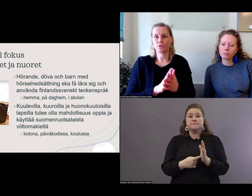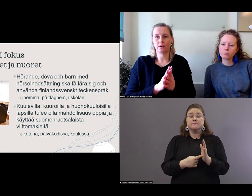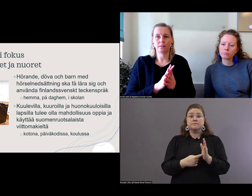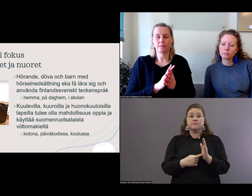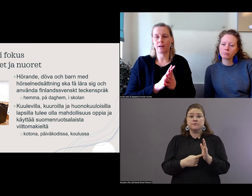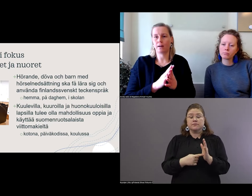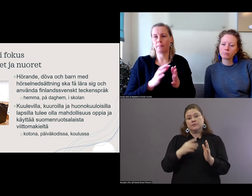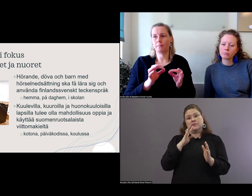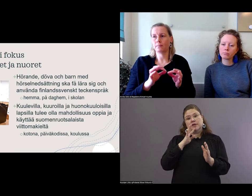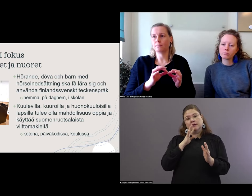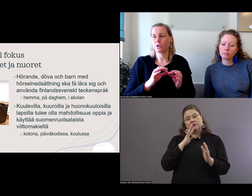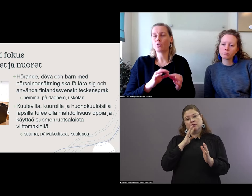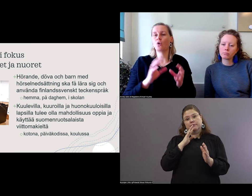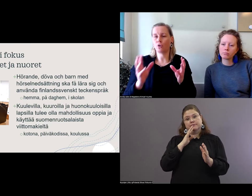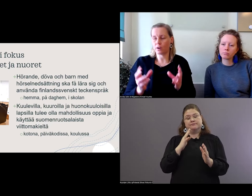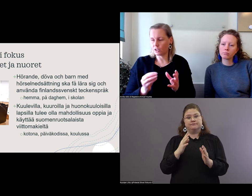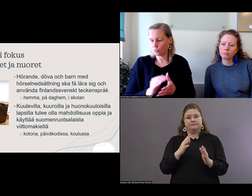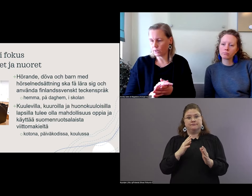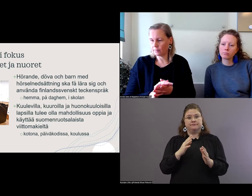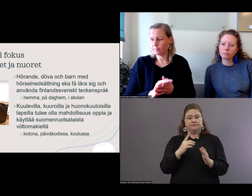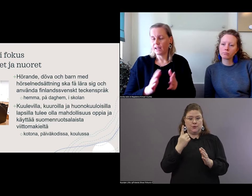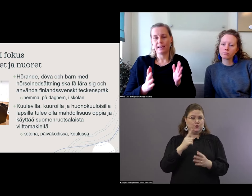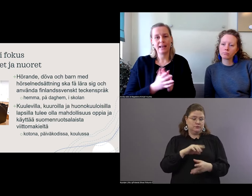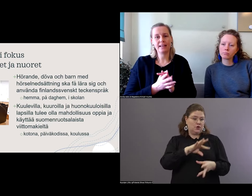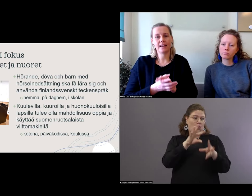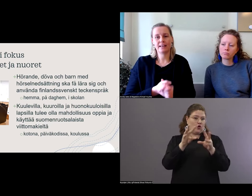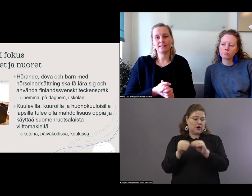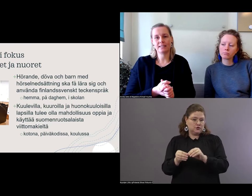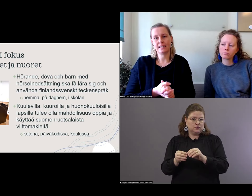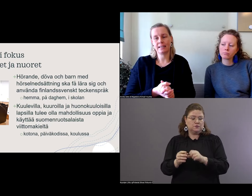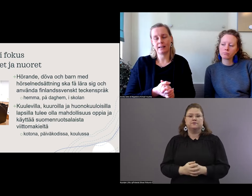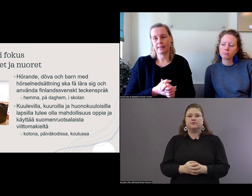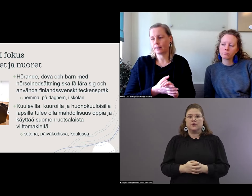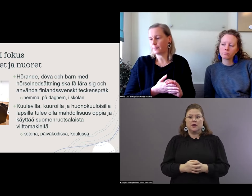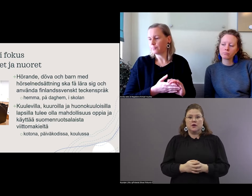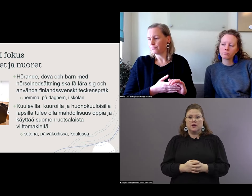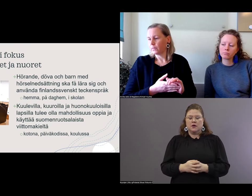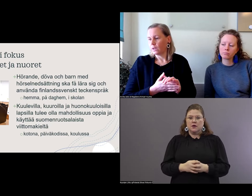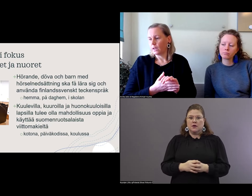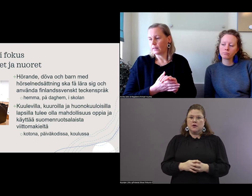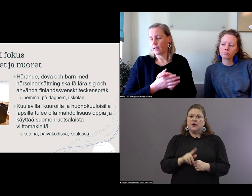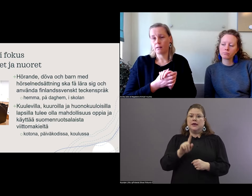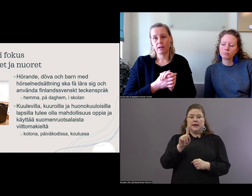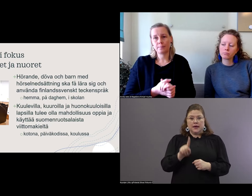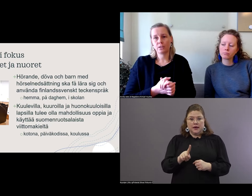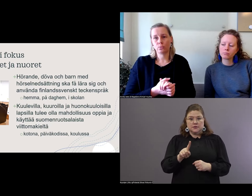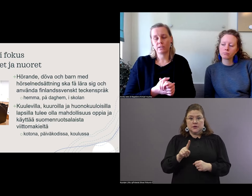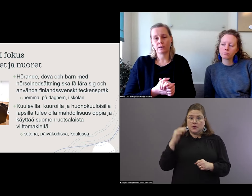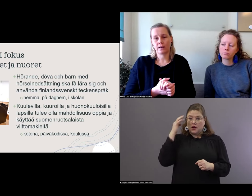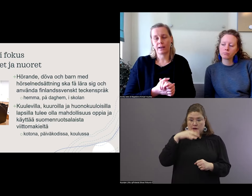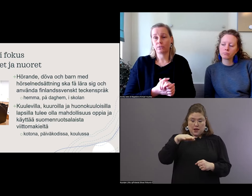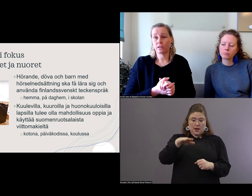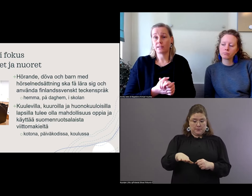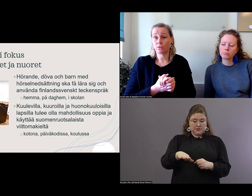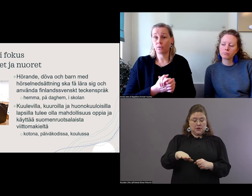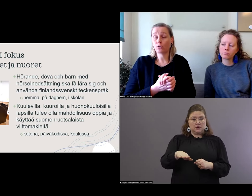kerron tämmöisen tavallaan kokonaisuuden. Eli lähdetään ensin siitä, että lapsen tulisi